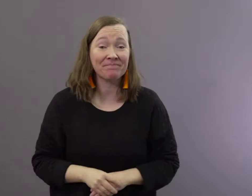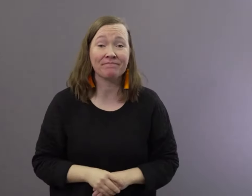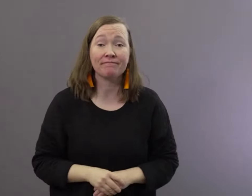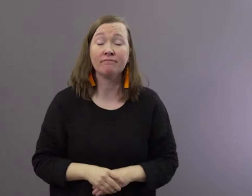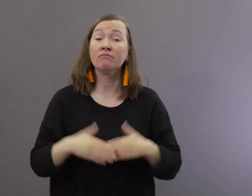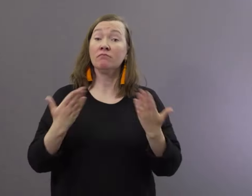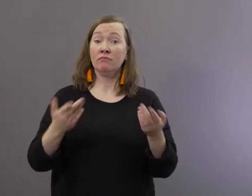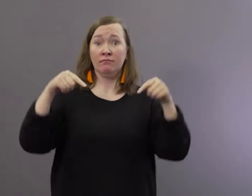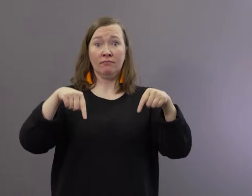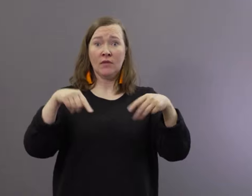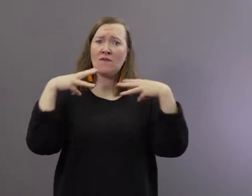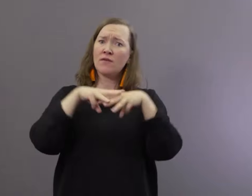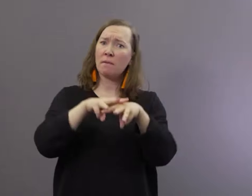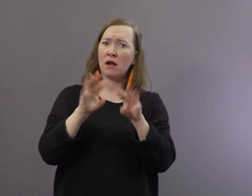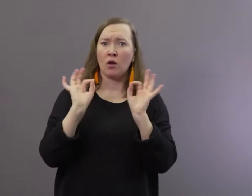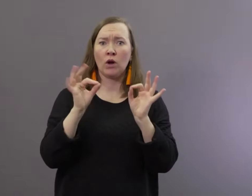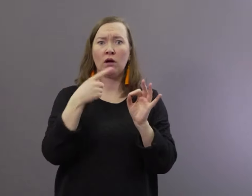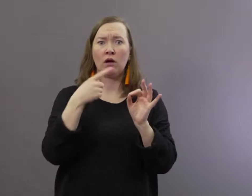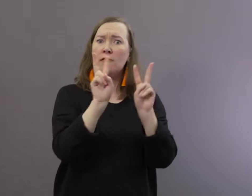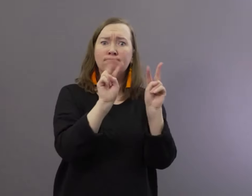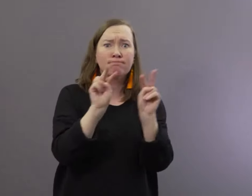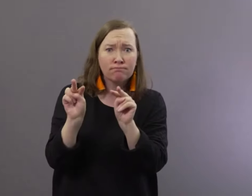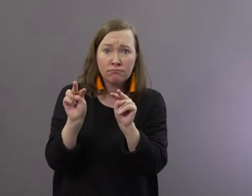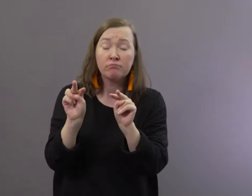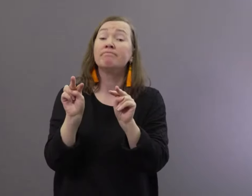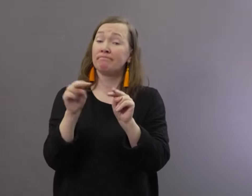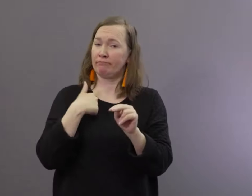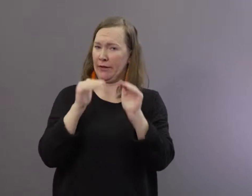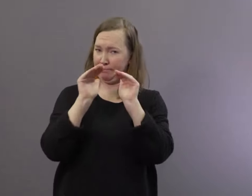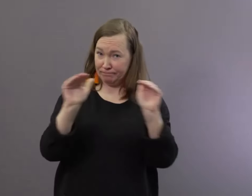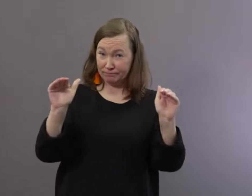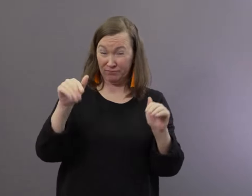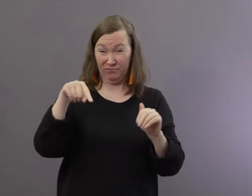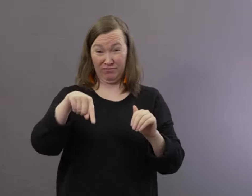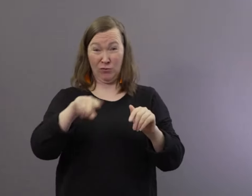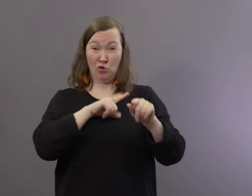vaikuttaa näihin asioihin myös työnne tai kautta tai vapaa-aikaan.